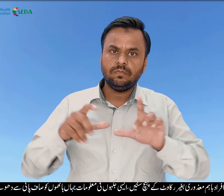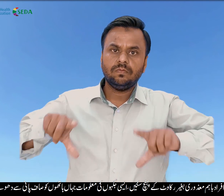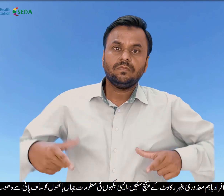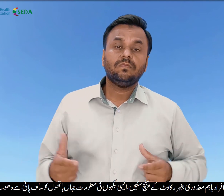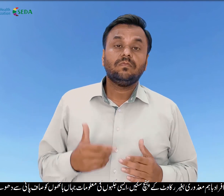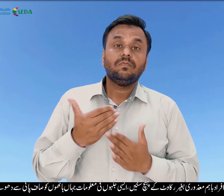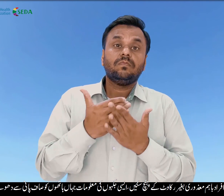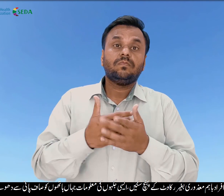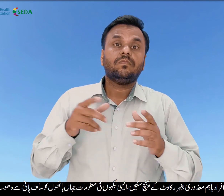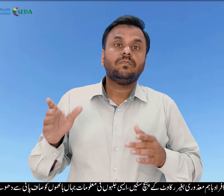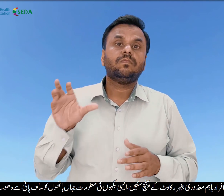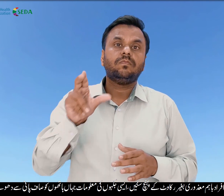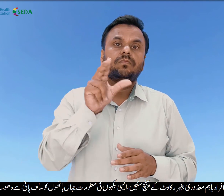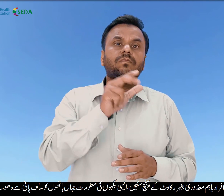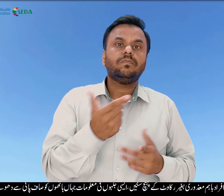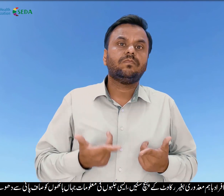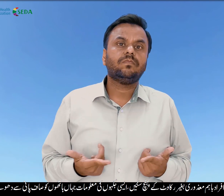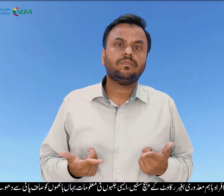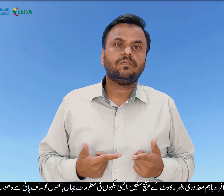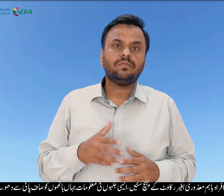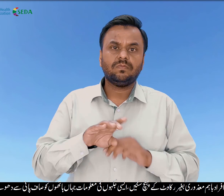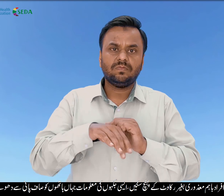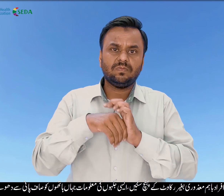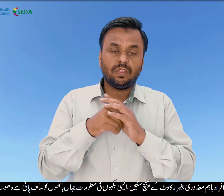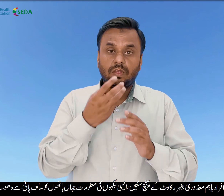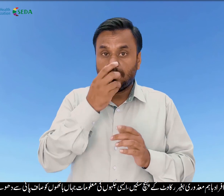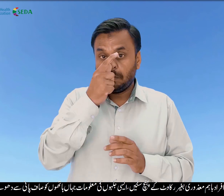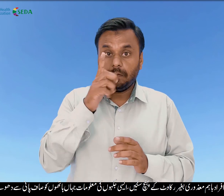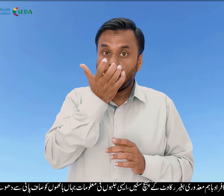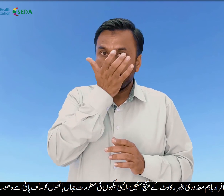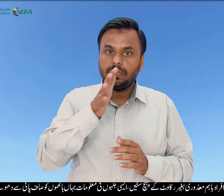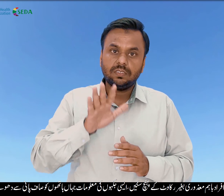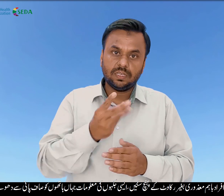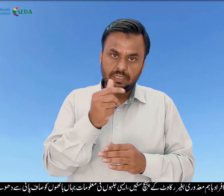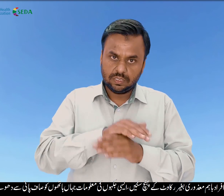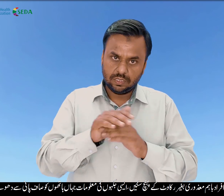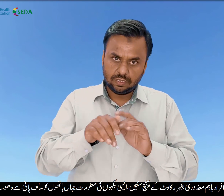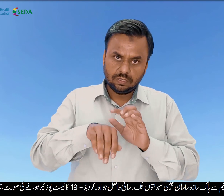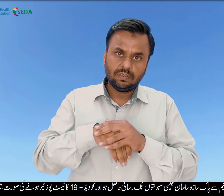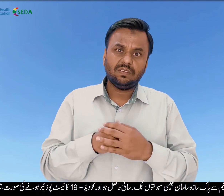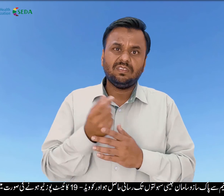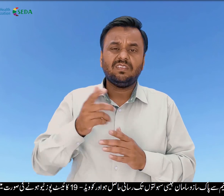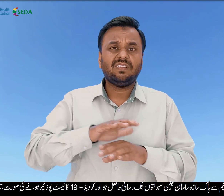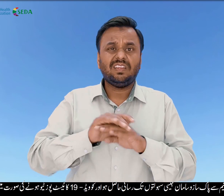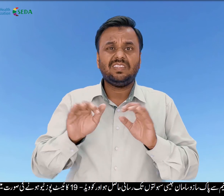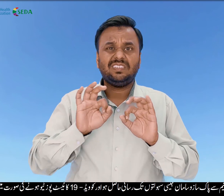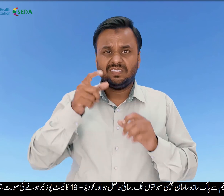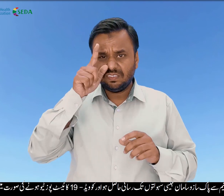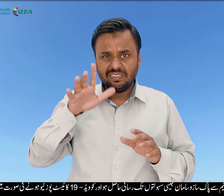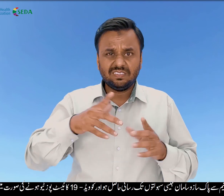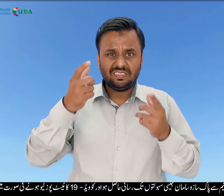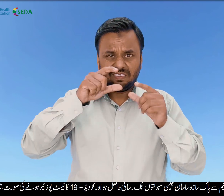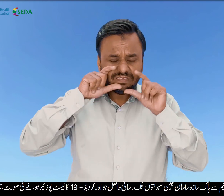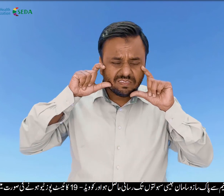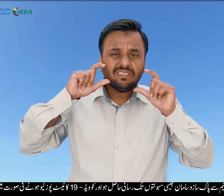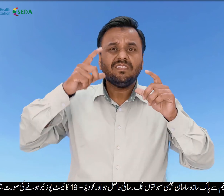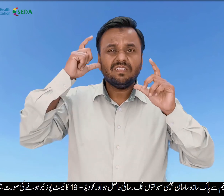ایسی جگہوں کی معلومات جہاں ہاتھوں کو صاف پانی سے دھونے یا جراثیم سے پاک ساز و سامان